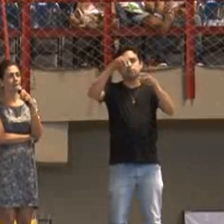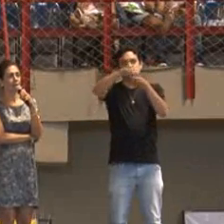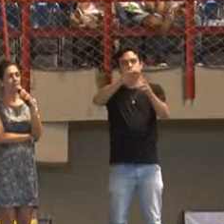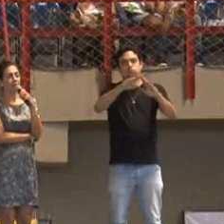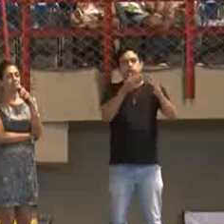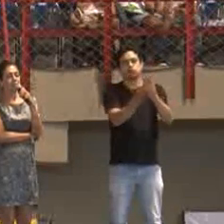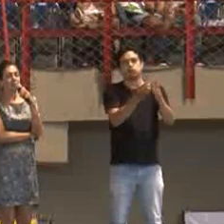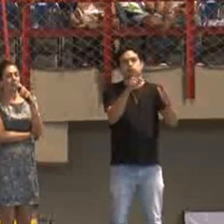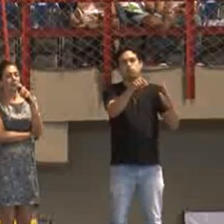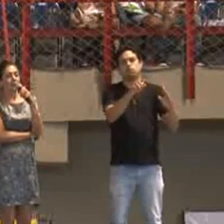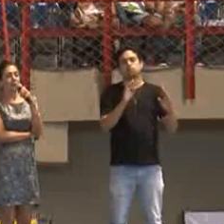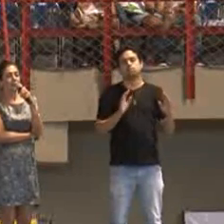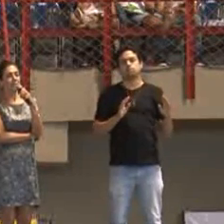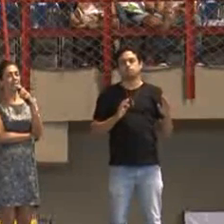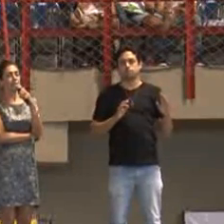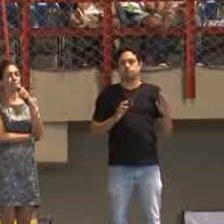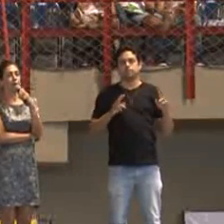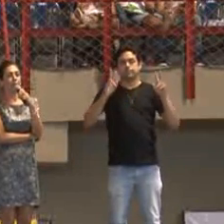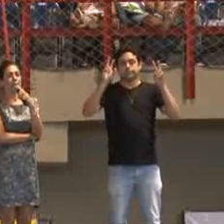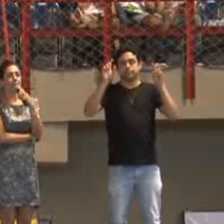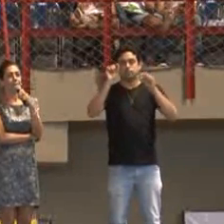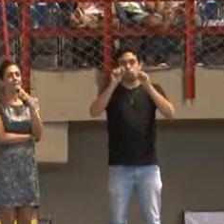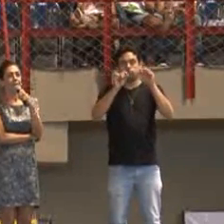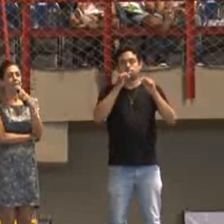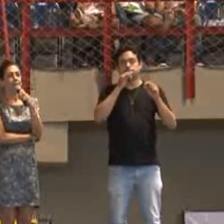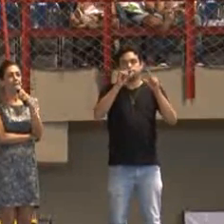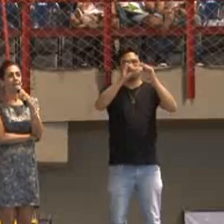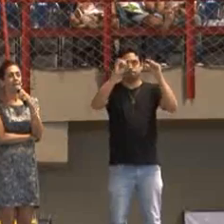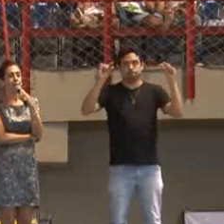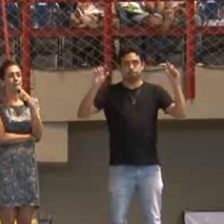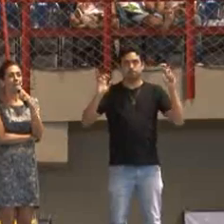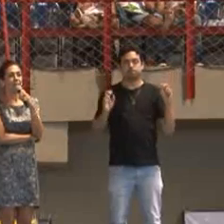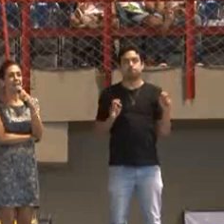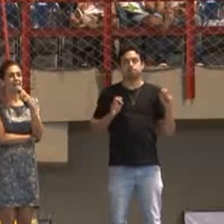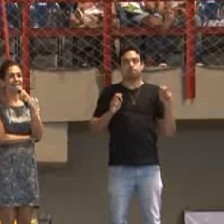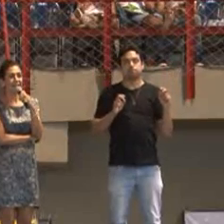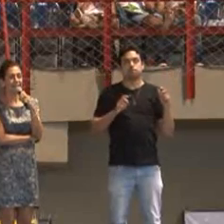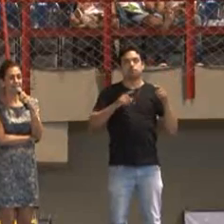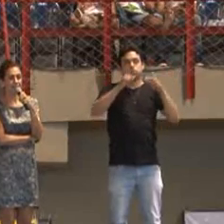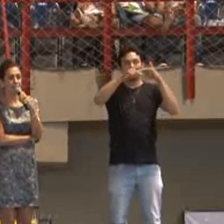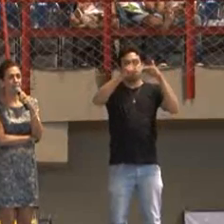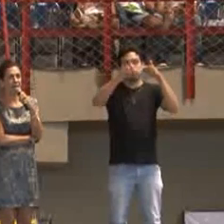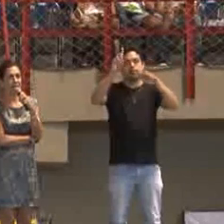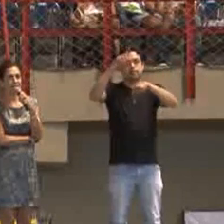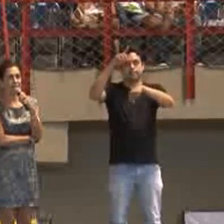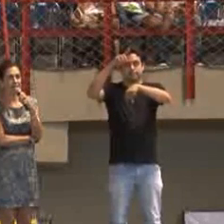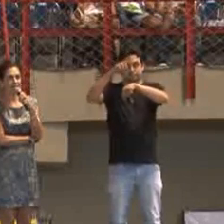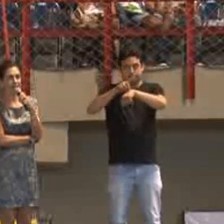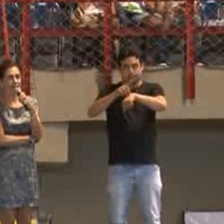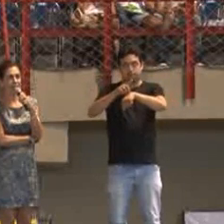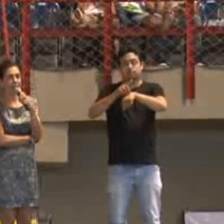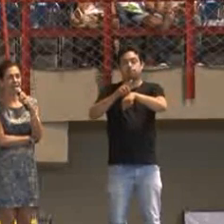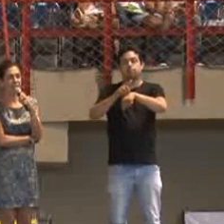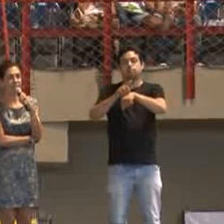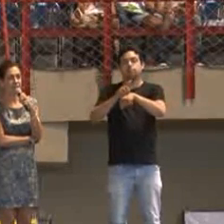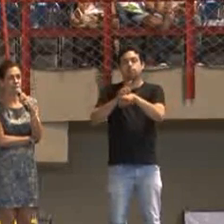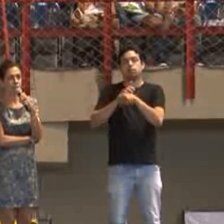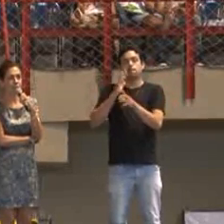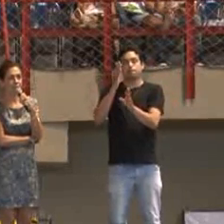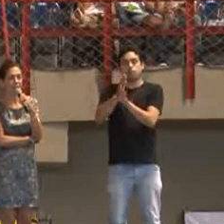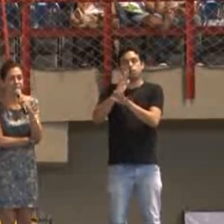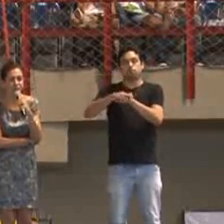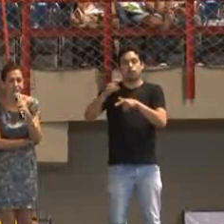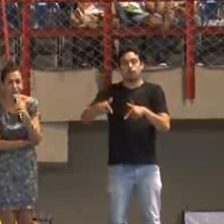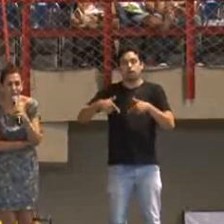escola, da seguinte forma: o problema da dengue passa pela